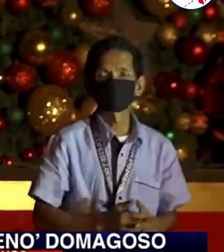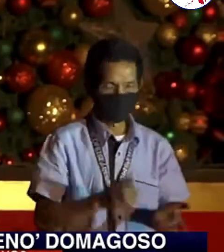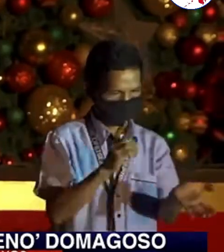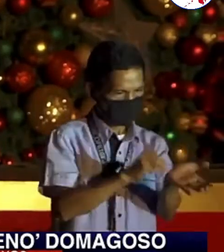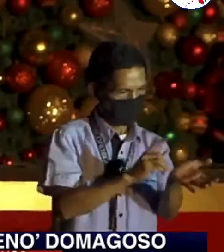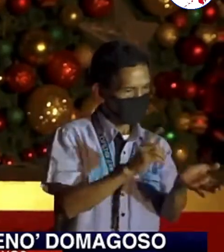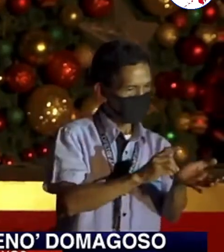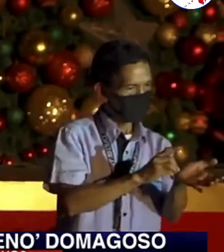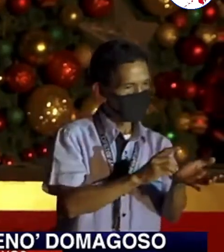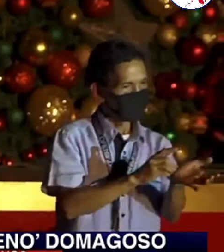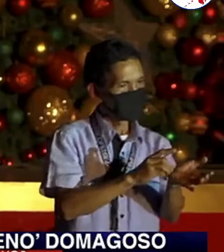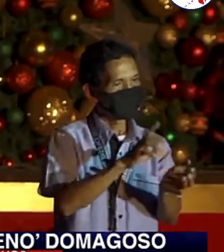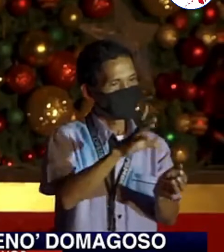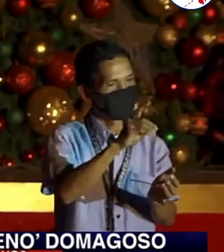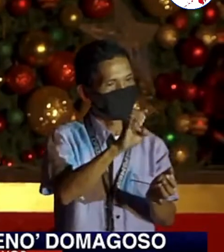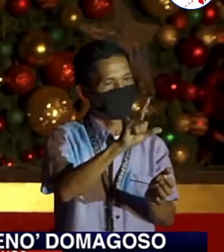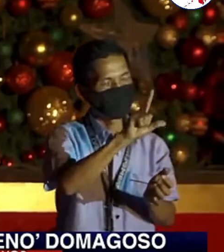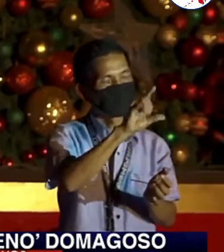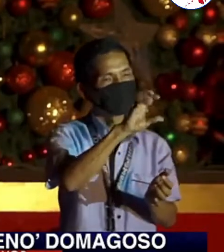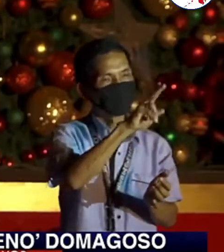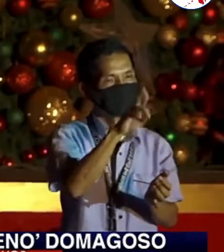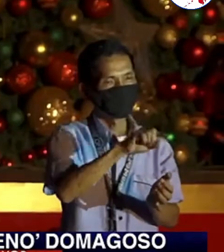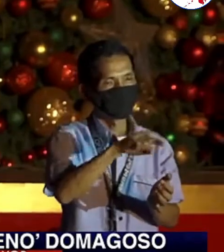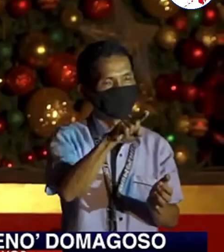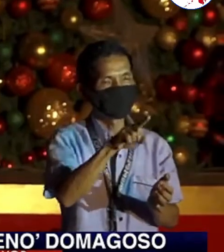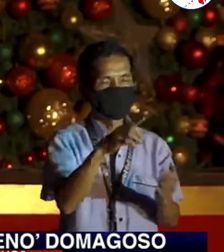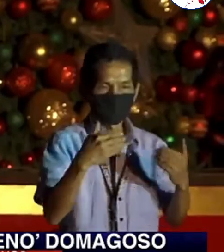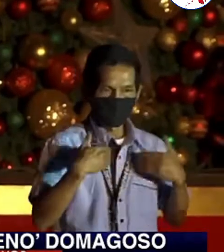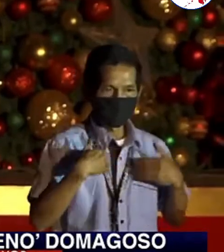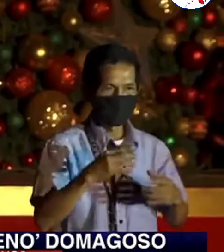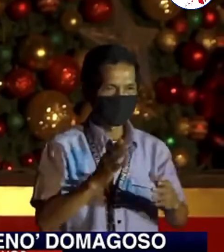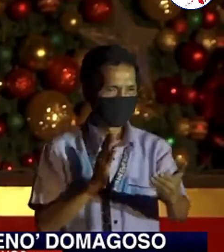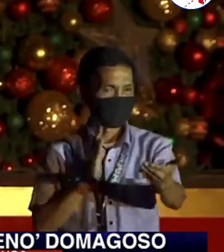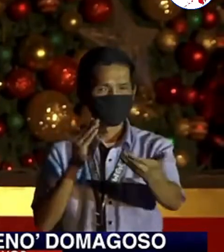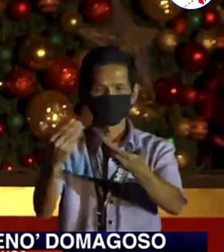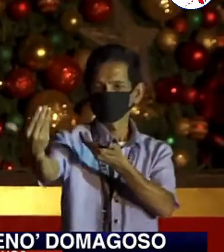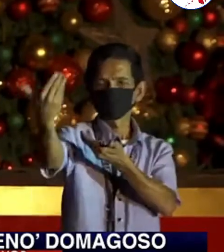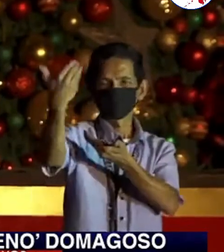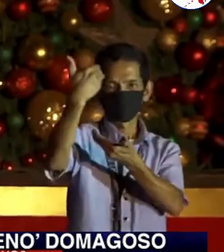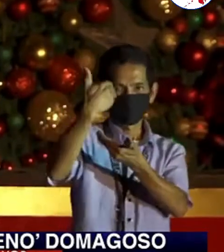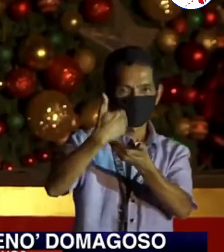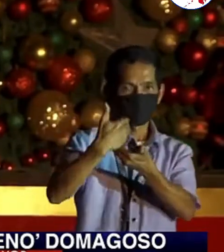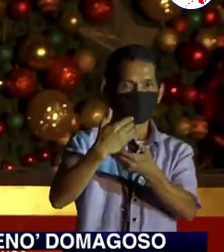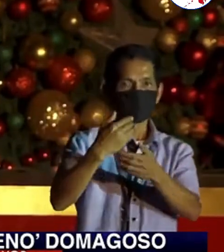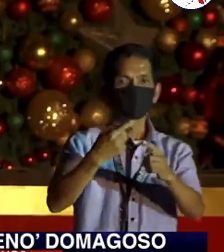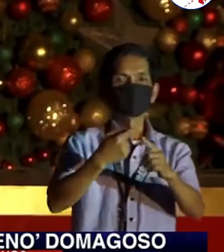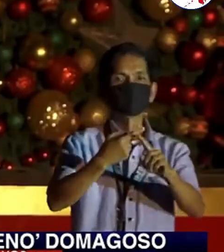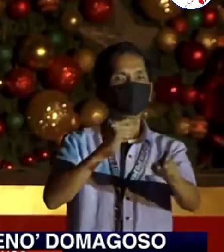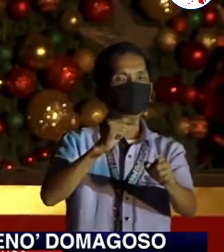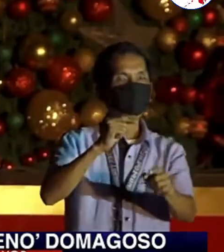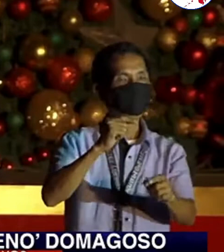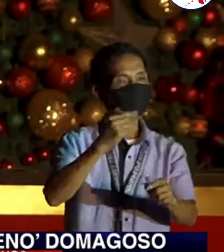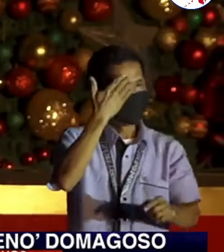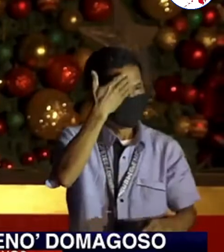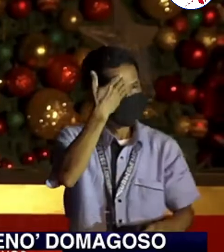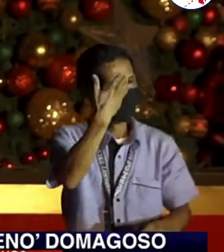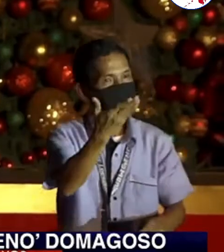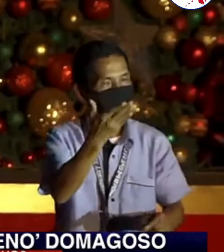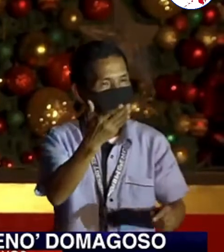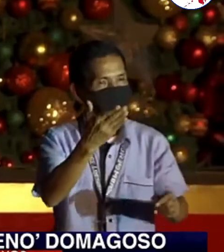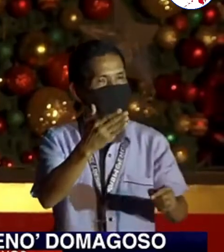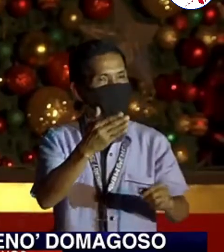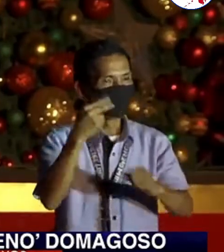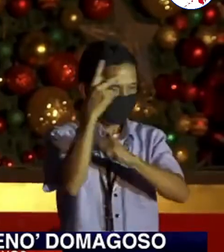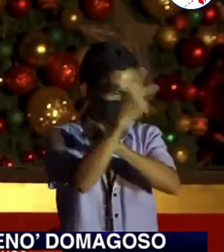Dr. Eliseo de la Cruz, siya po ay tumungo pa rito. From Bulacan, Provincial